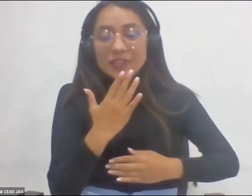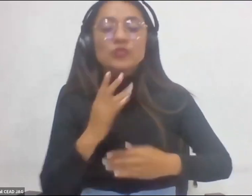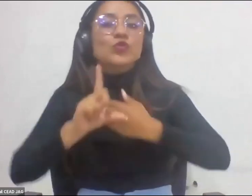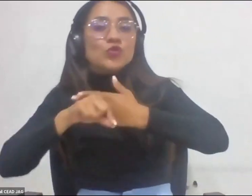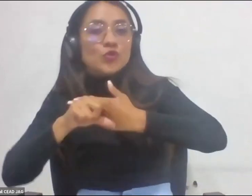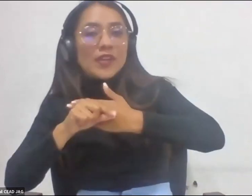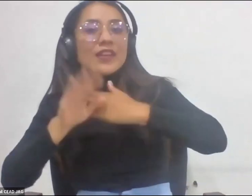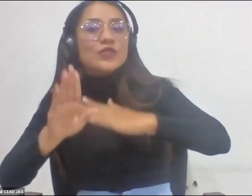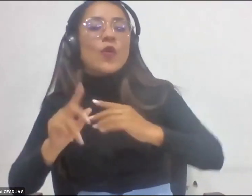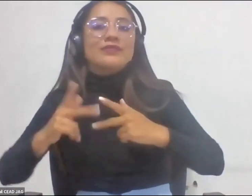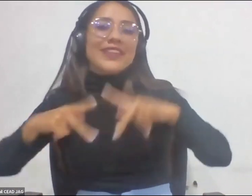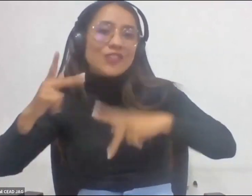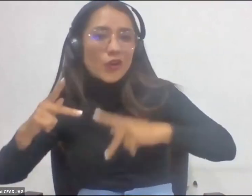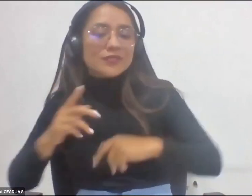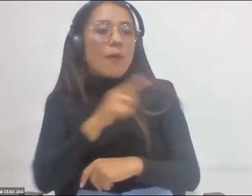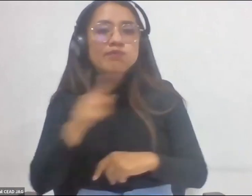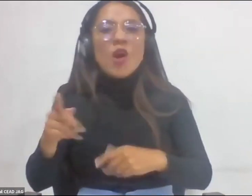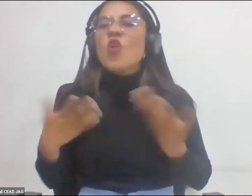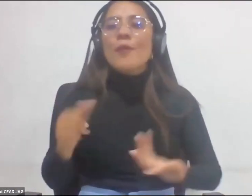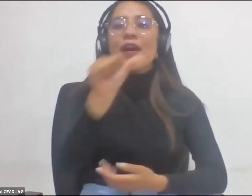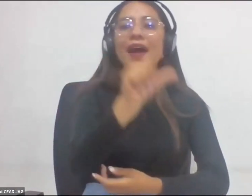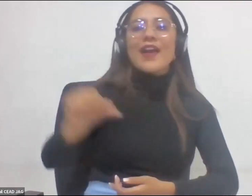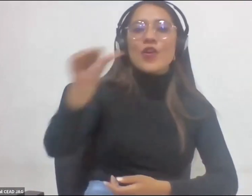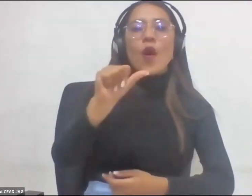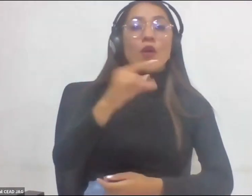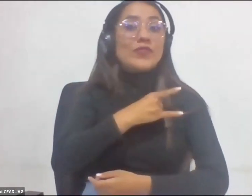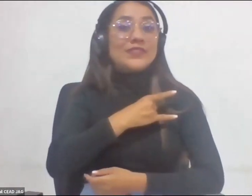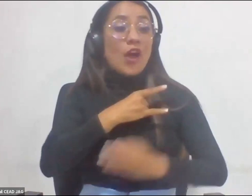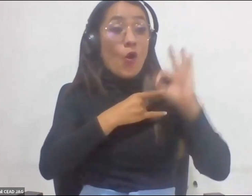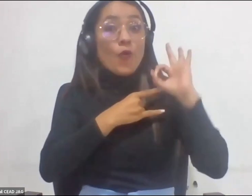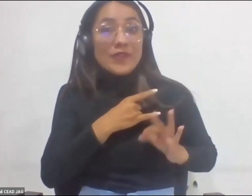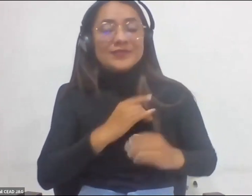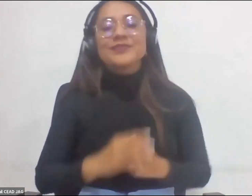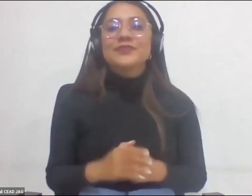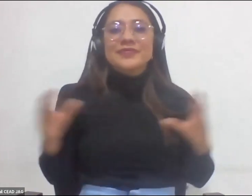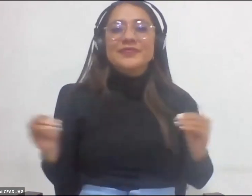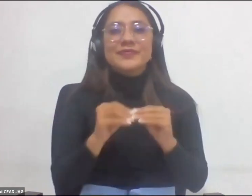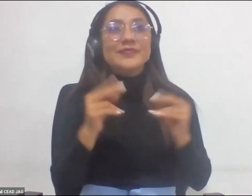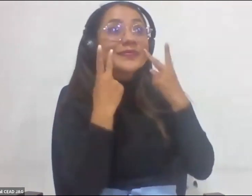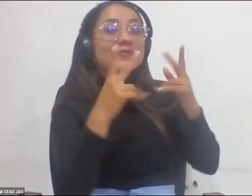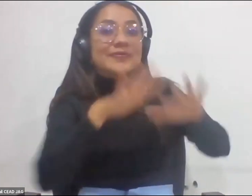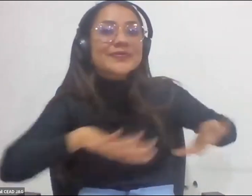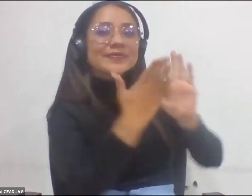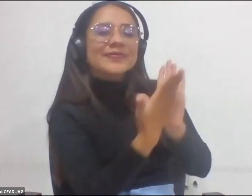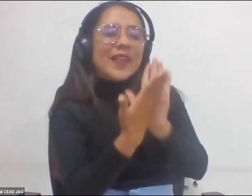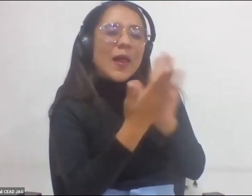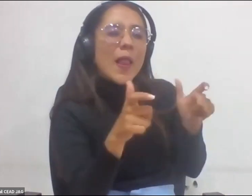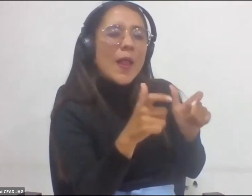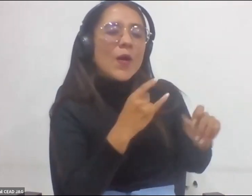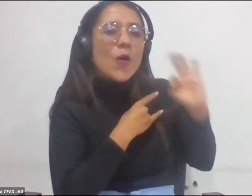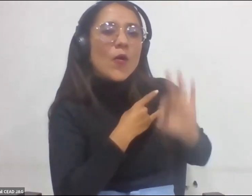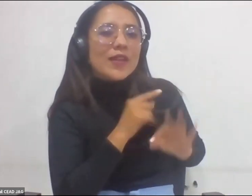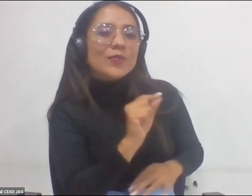tiktok encuéntranos en universidad arroba universidad unan también visitar el micro sitio de estudios unad punto Edu punto co